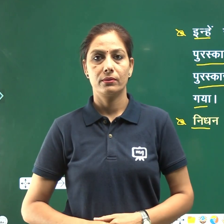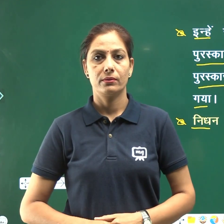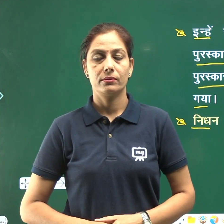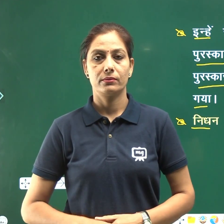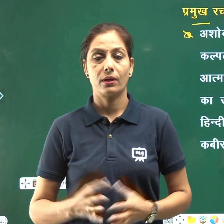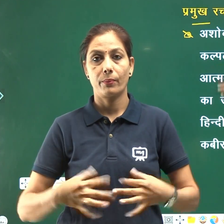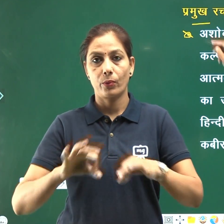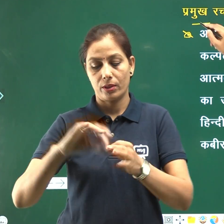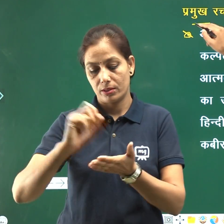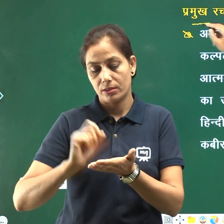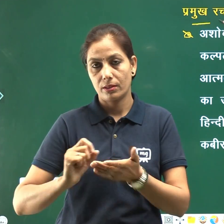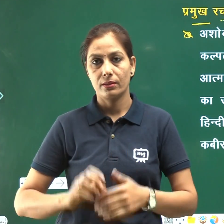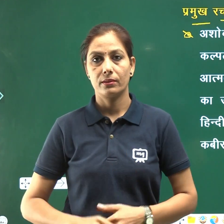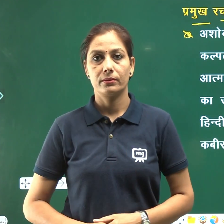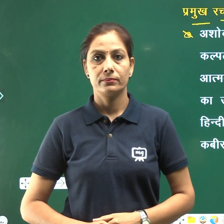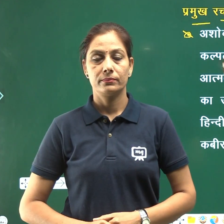प्रमुख रचनाएं